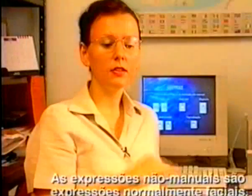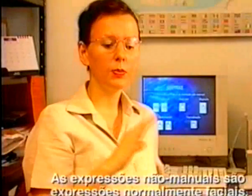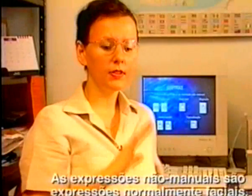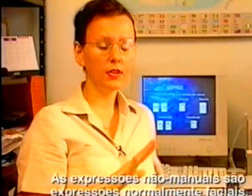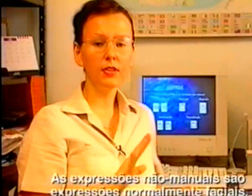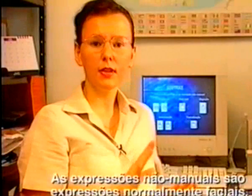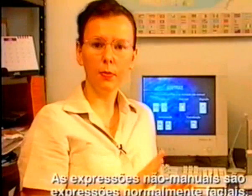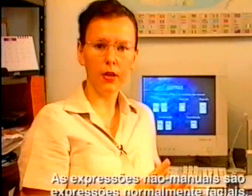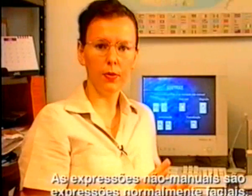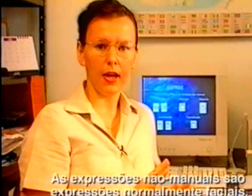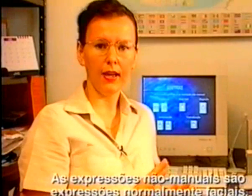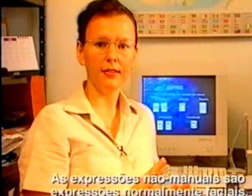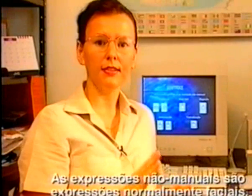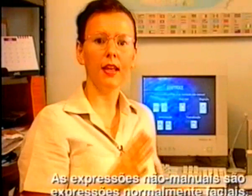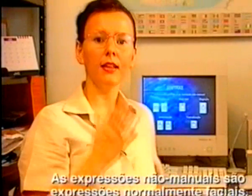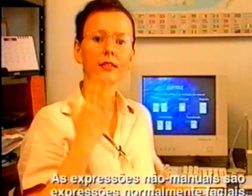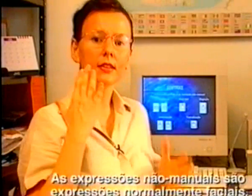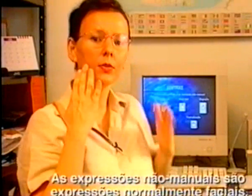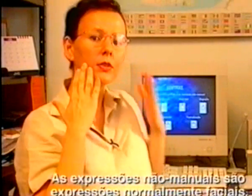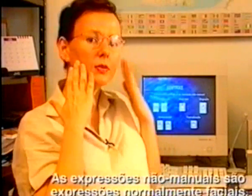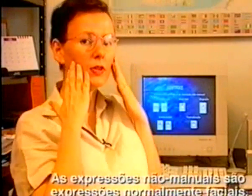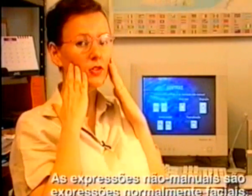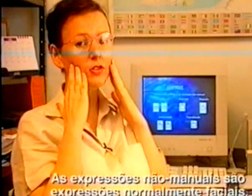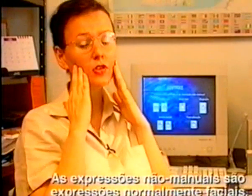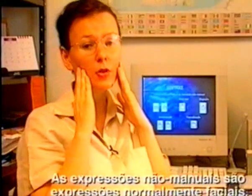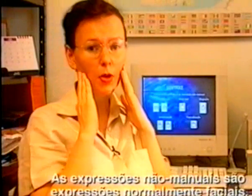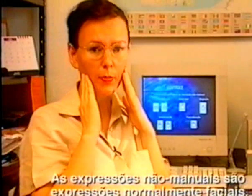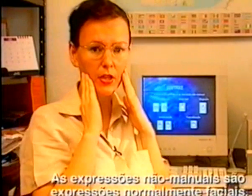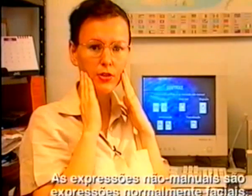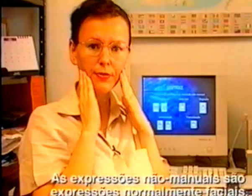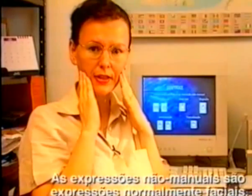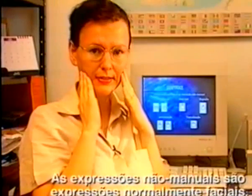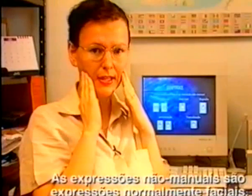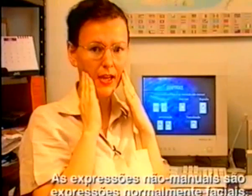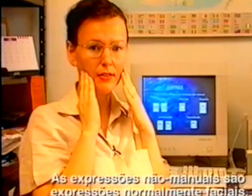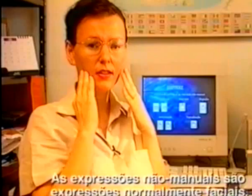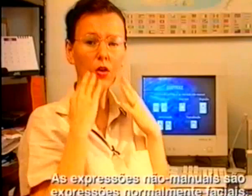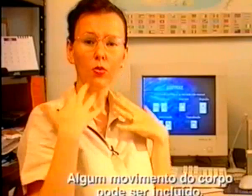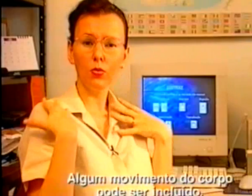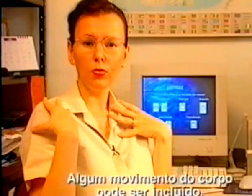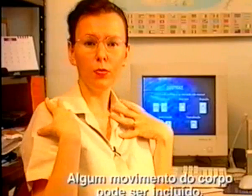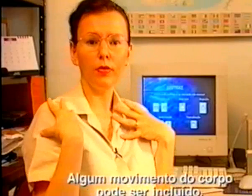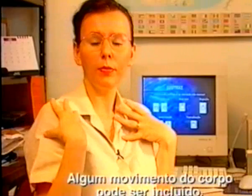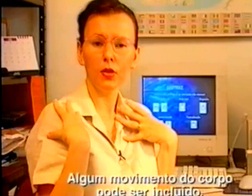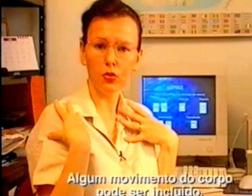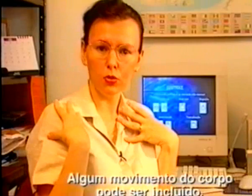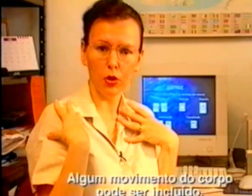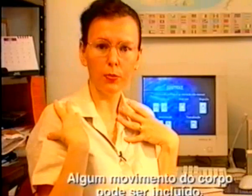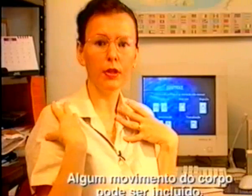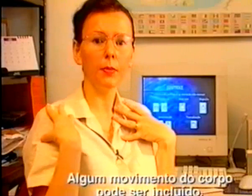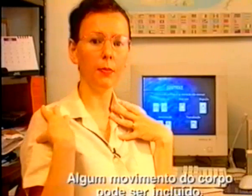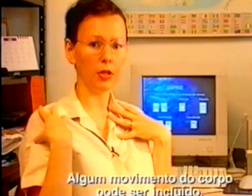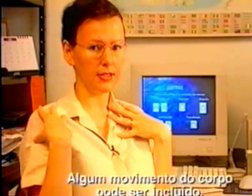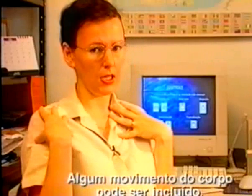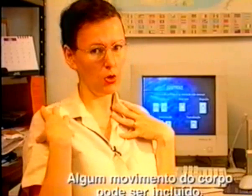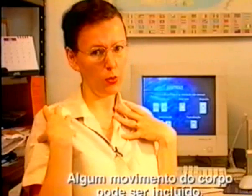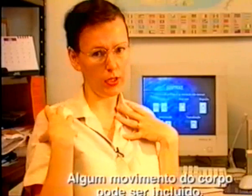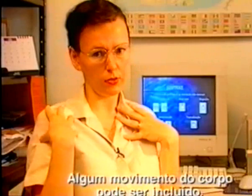As expressões não manuais, elas são expressões normalmente faciais. Algum movimento do corpo também pode ser